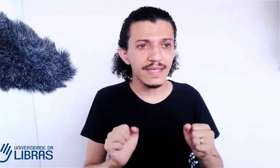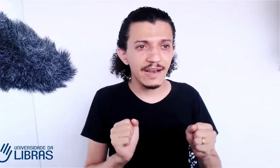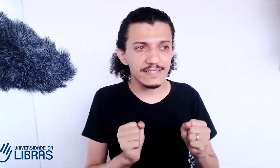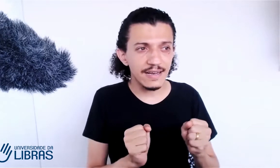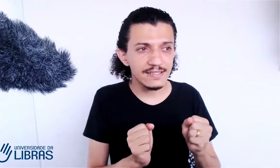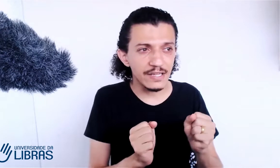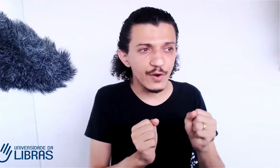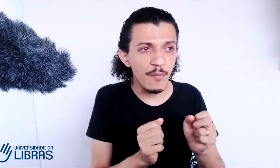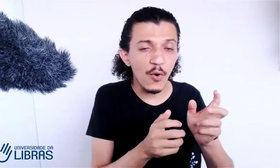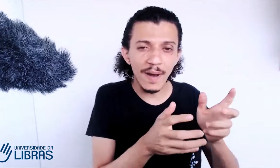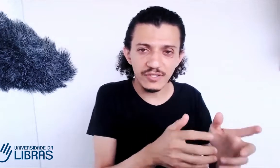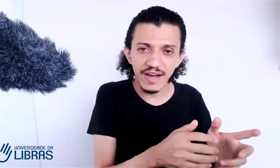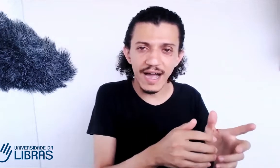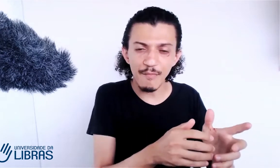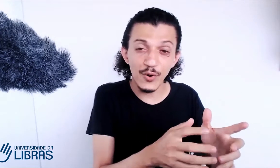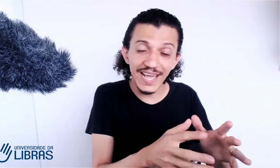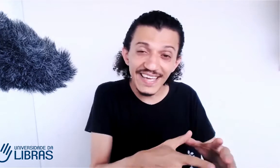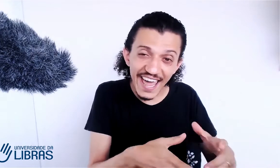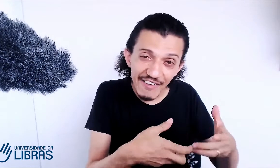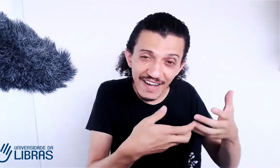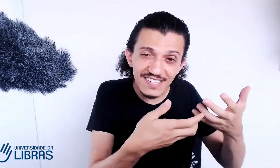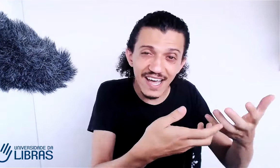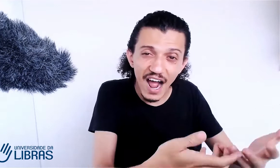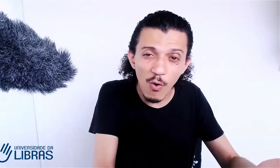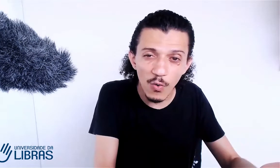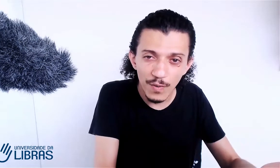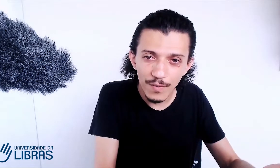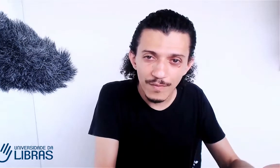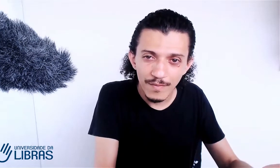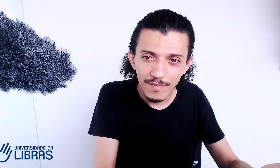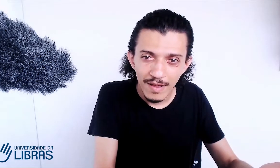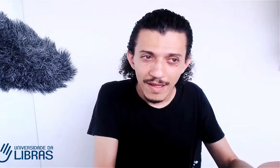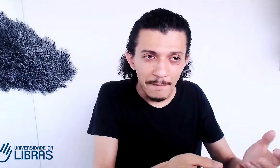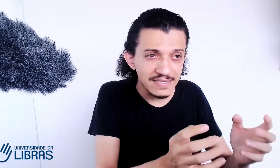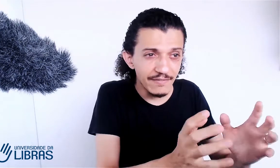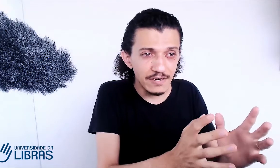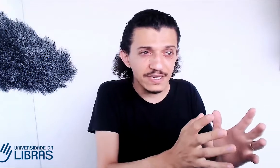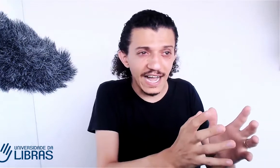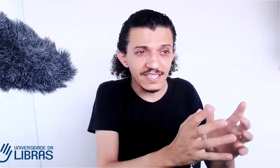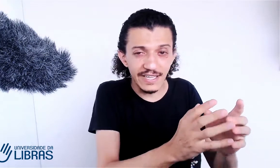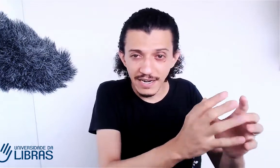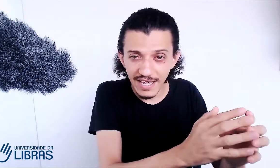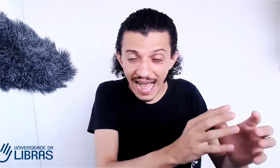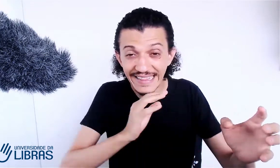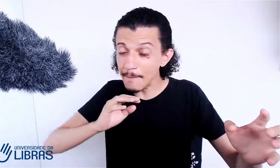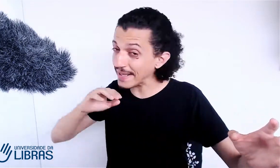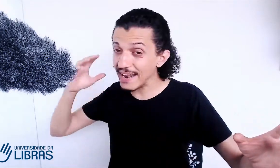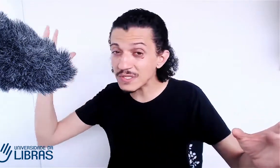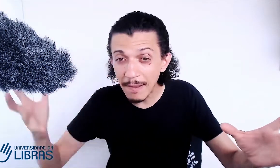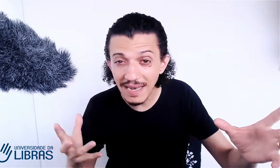ele vai sinalizar de forma um pouco mais devagar, porque ele quer enfatizar algo. Mas a velocidade daquilo ali, até para quem não sabe